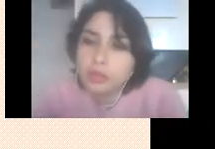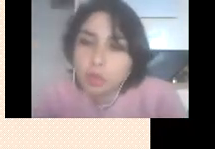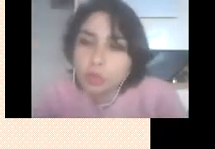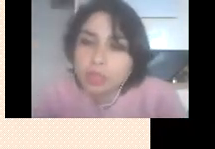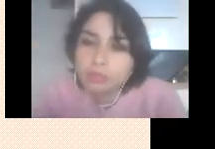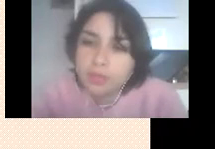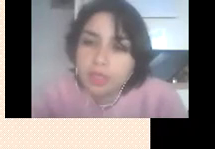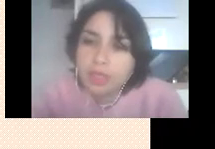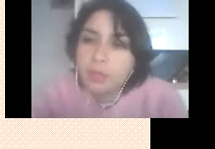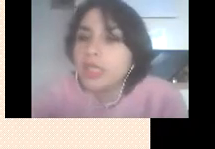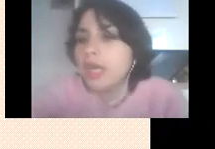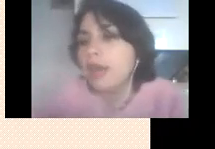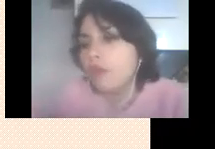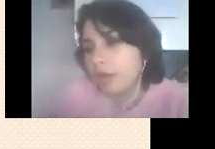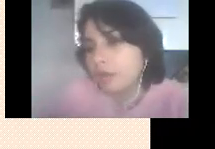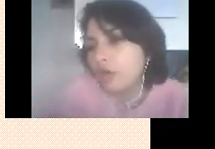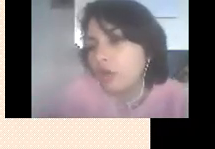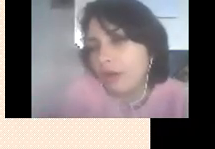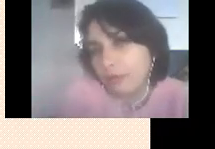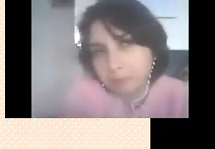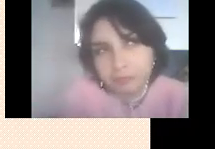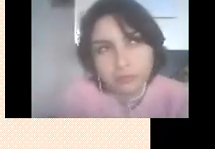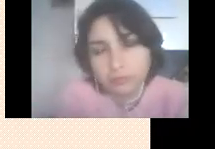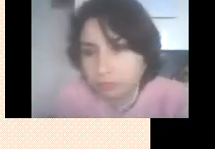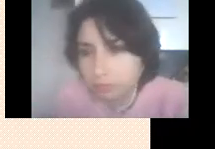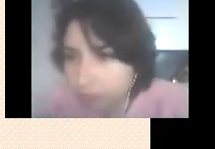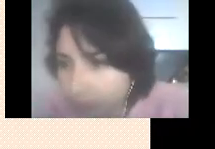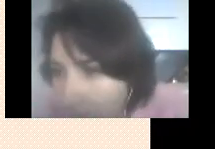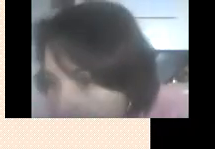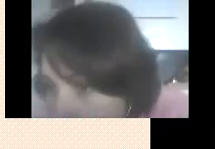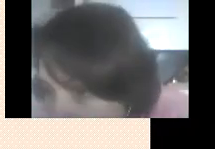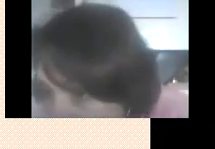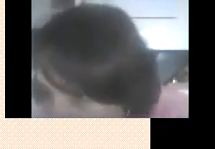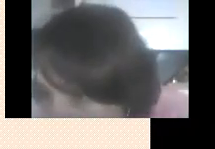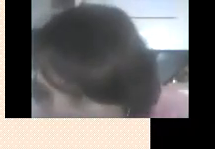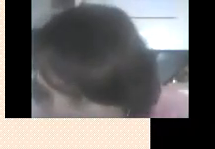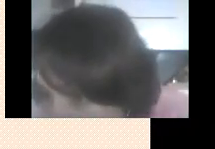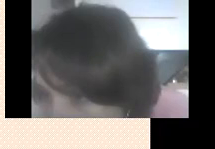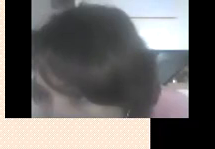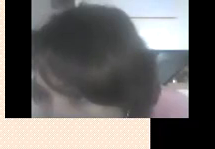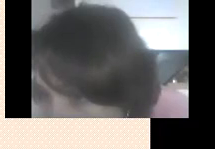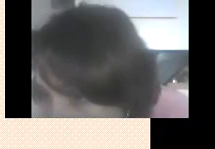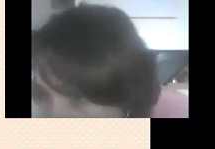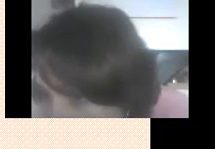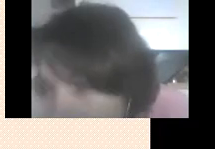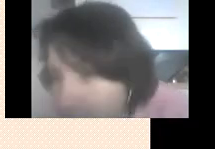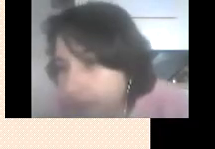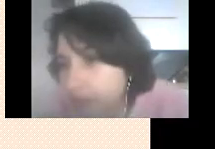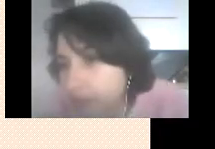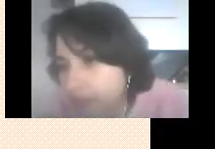No se escucha. ¿Pero qué tiene en la boca? Yo te leo los labios.